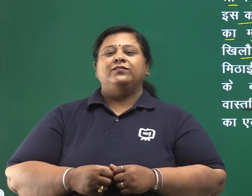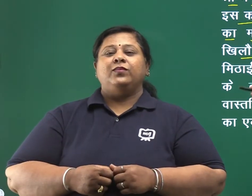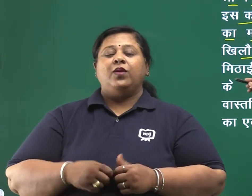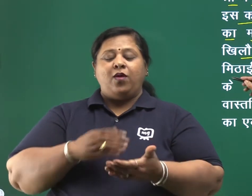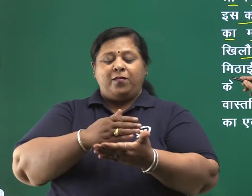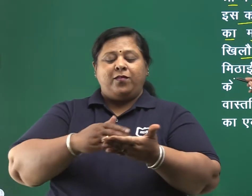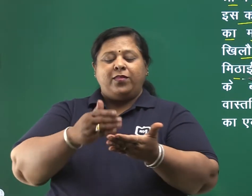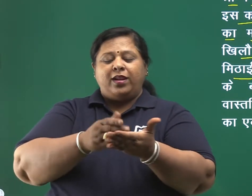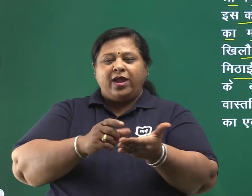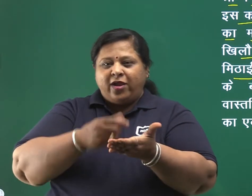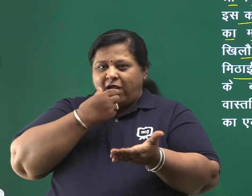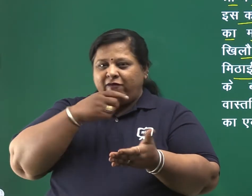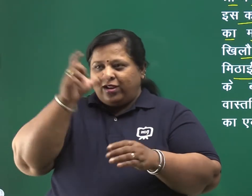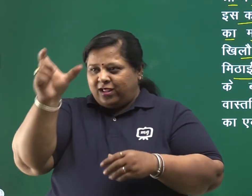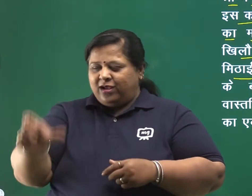और मिठाई वाले